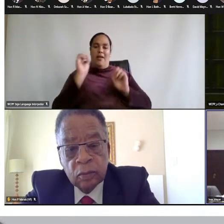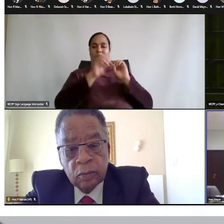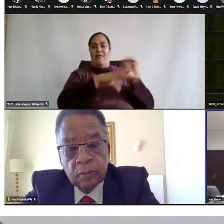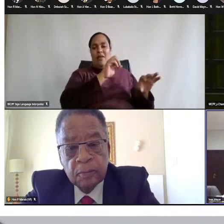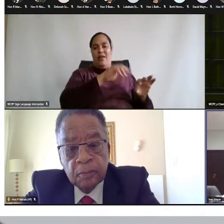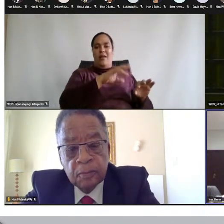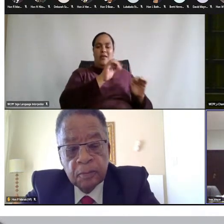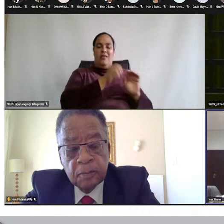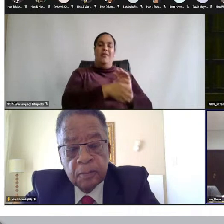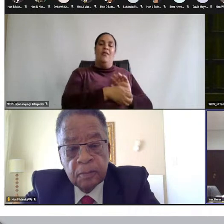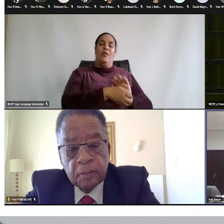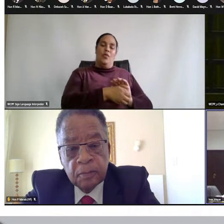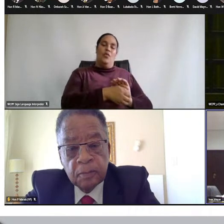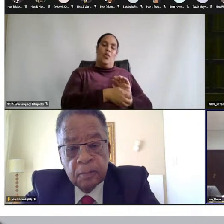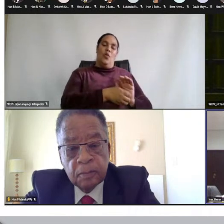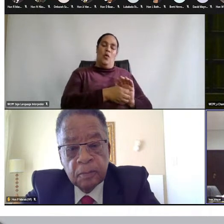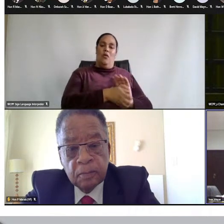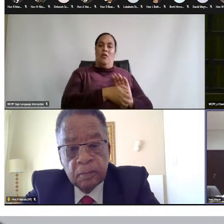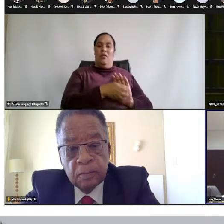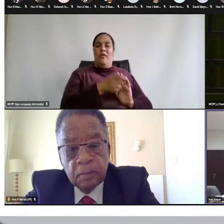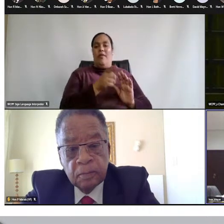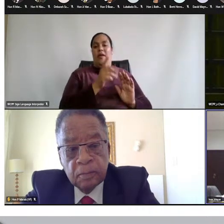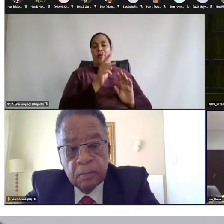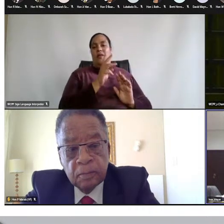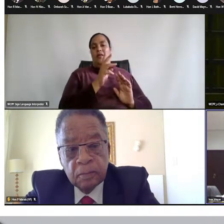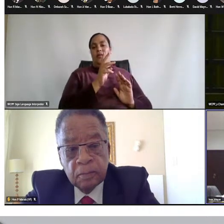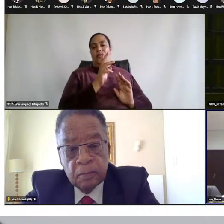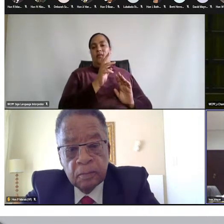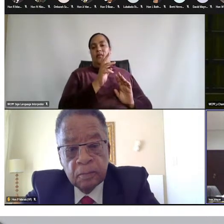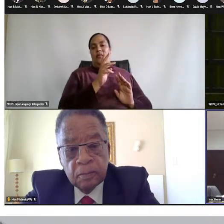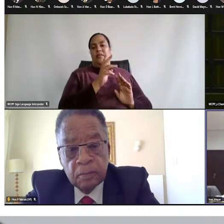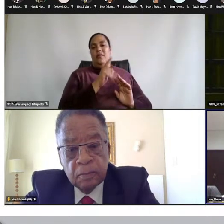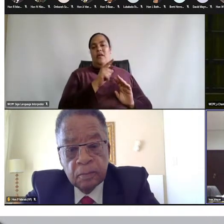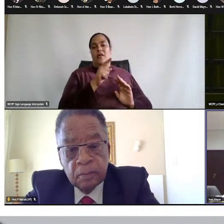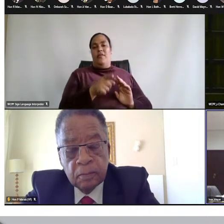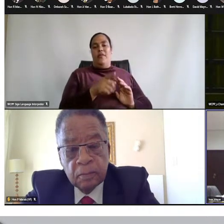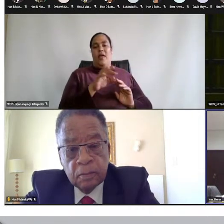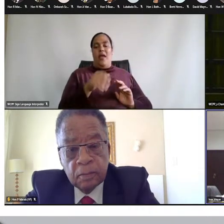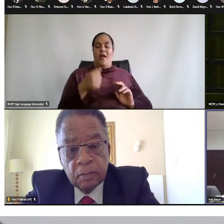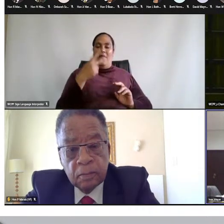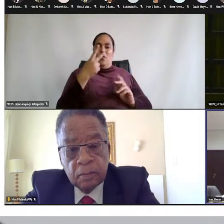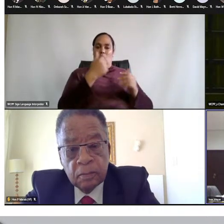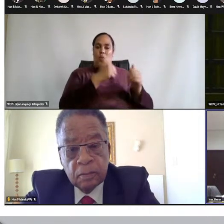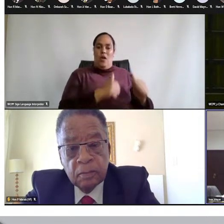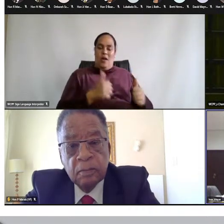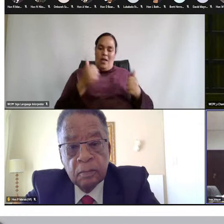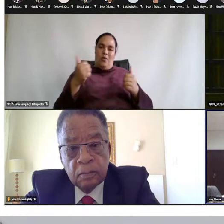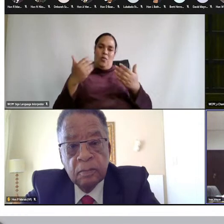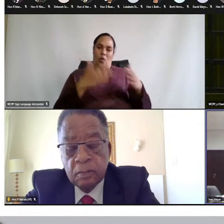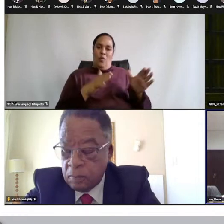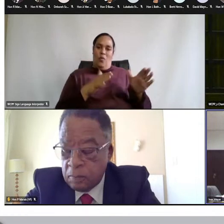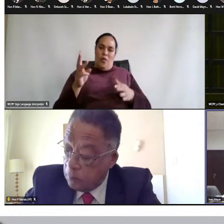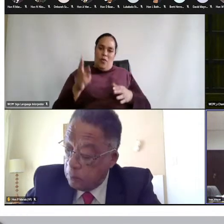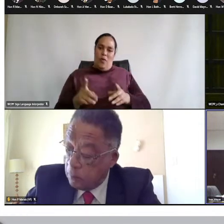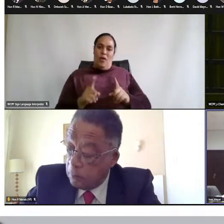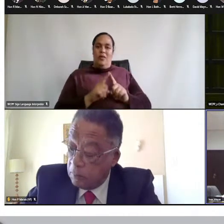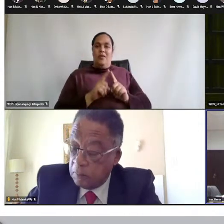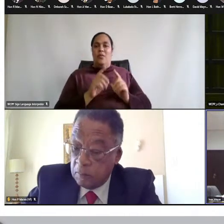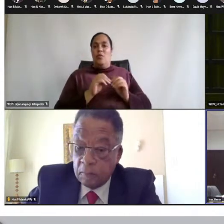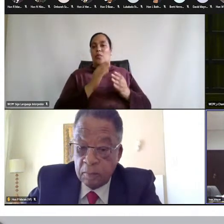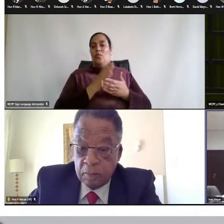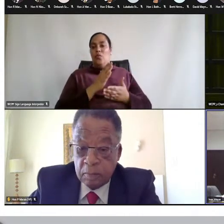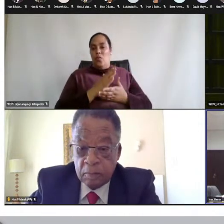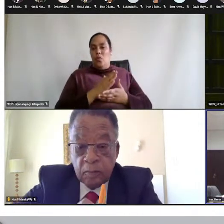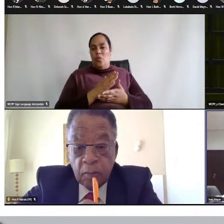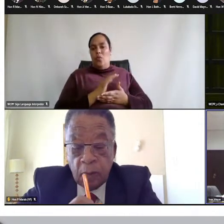bakkies, so dit gaan vir ons oor die veevoer. So daar word 2 rekeninge geopen, om seker te maak,